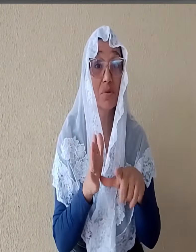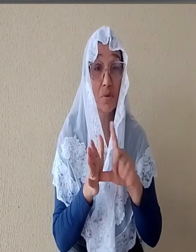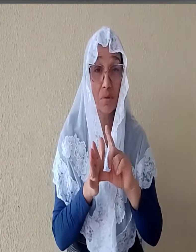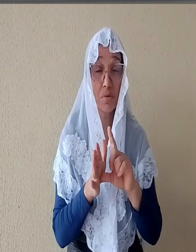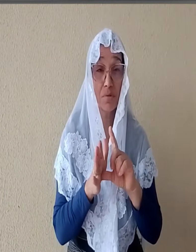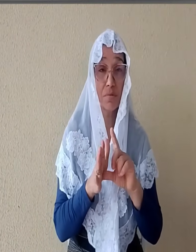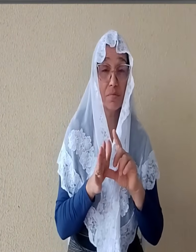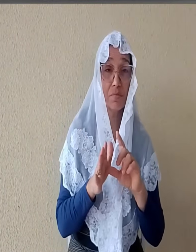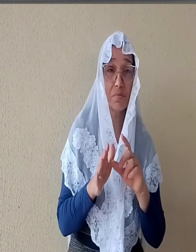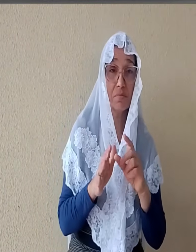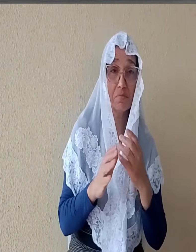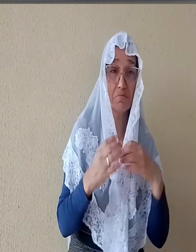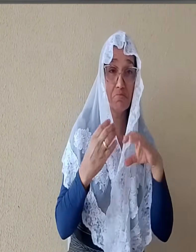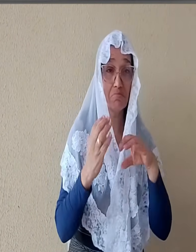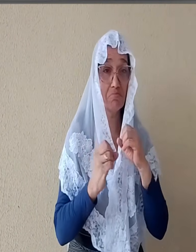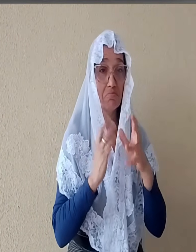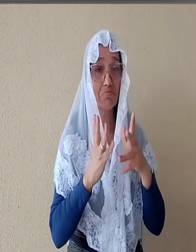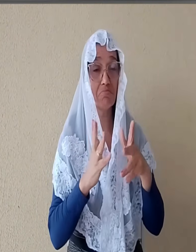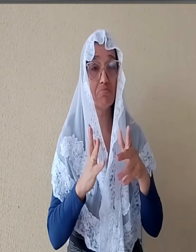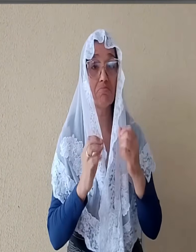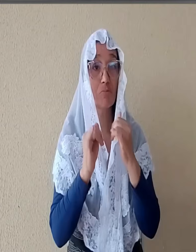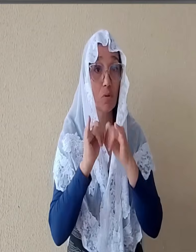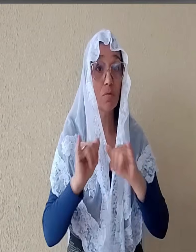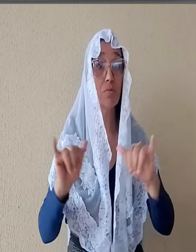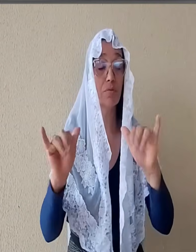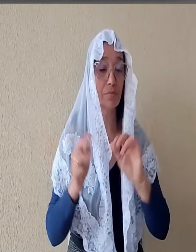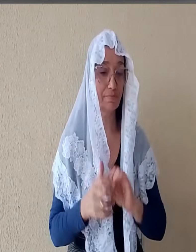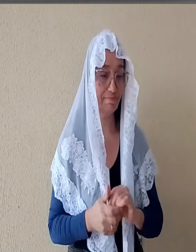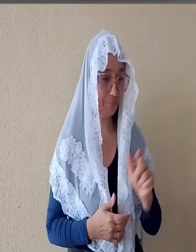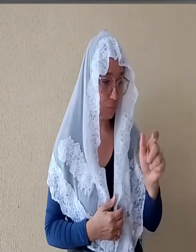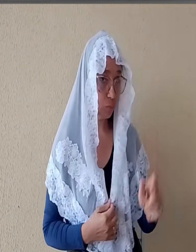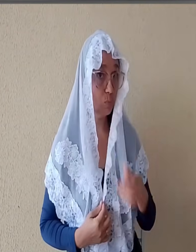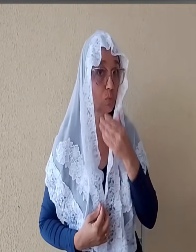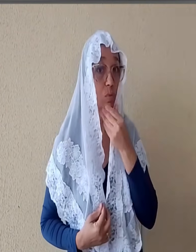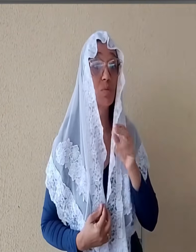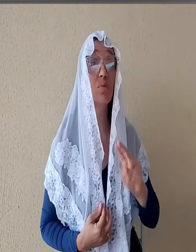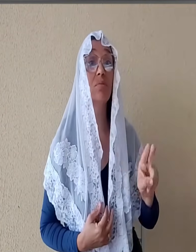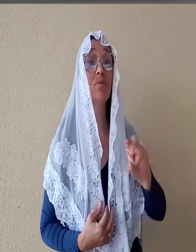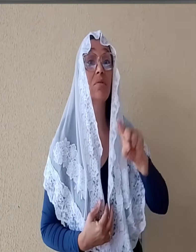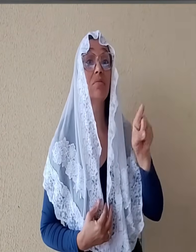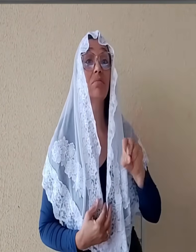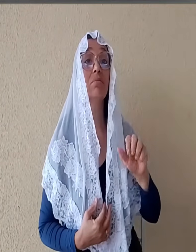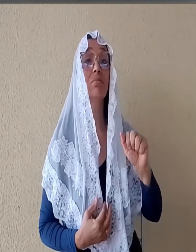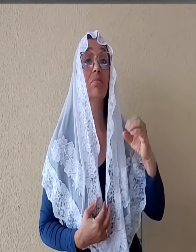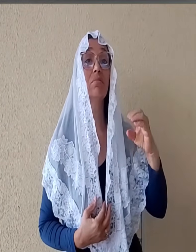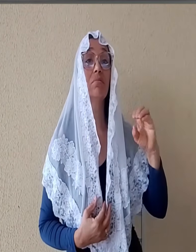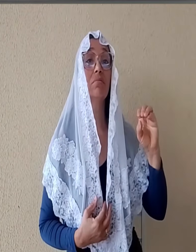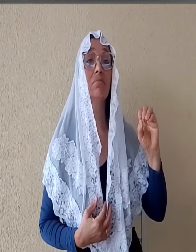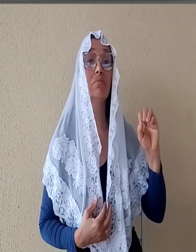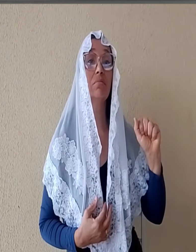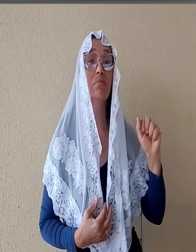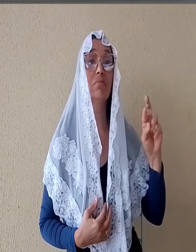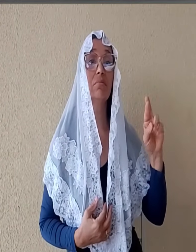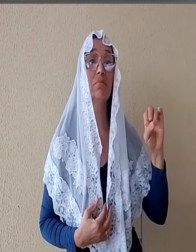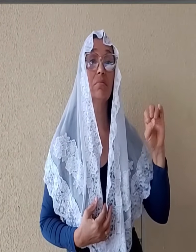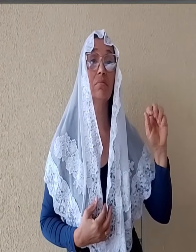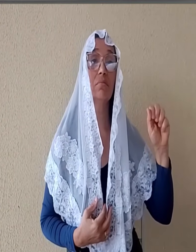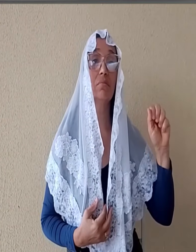glória a Deus. Como nós sabemos, por certo, quando o Senhor foi falar com João que ele